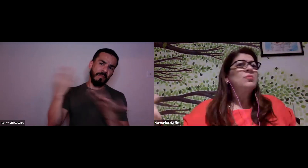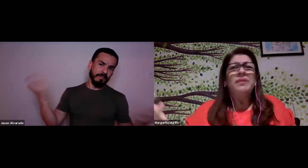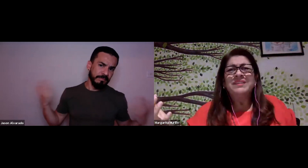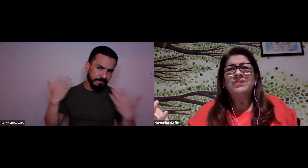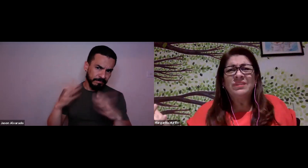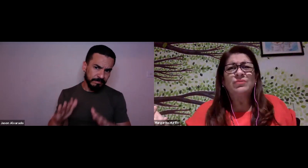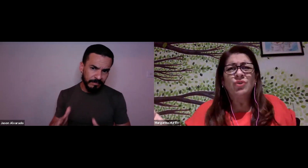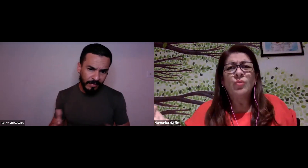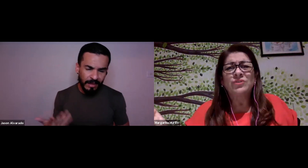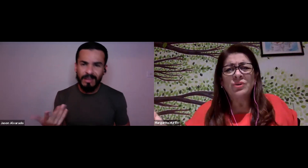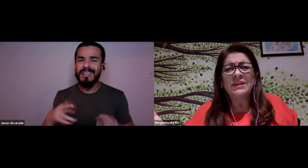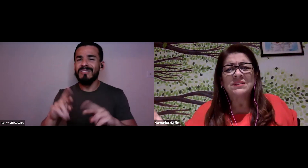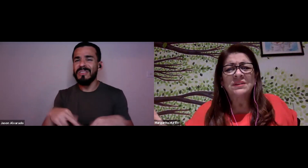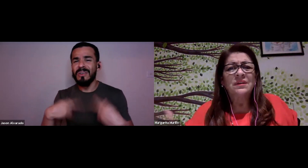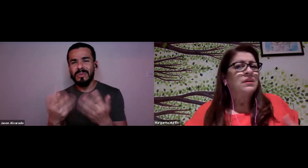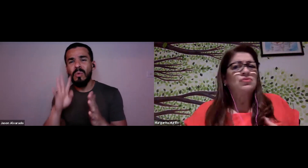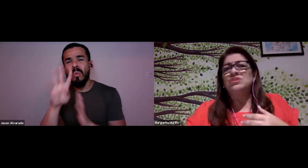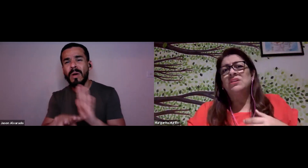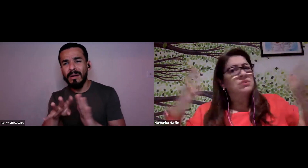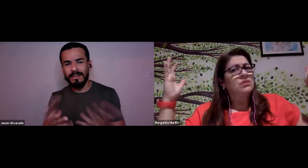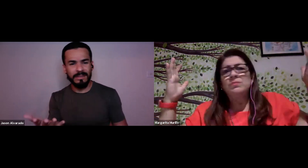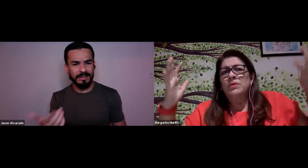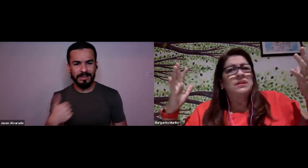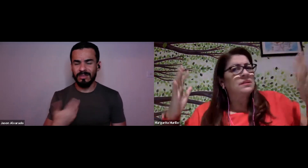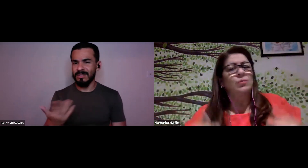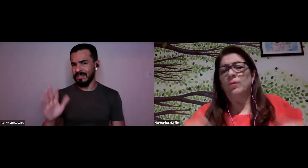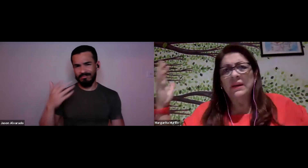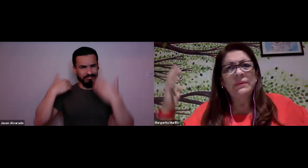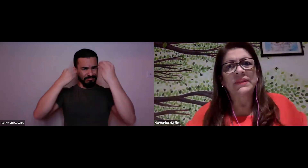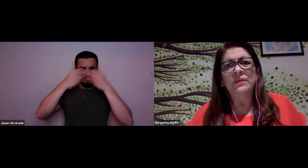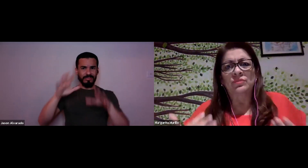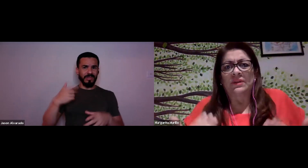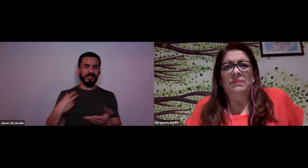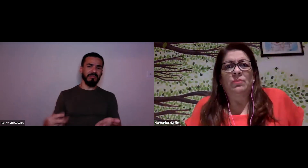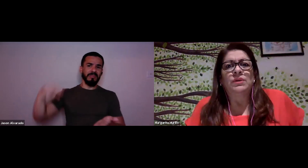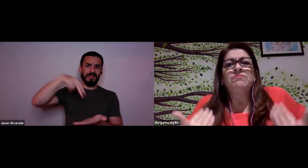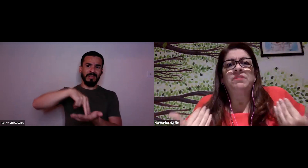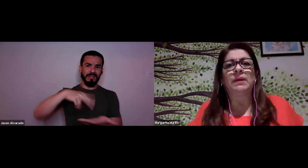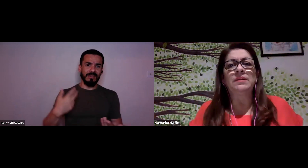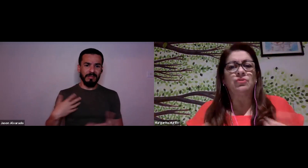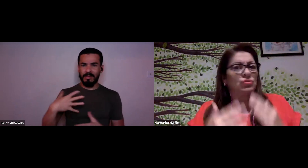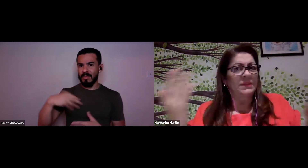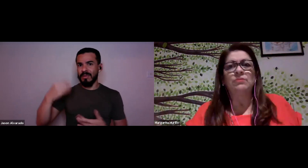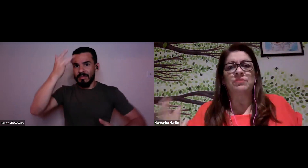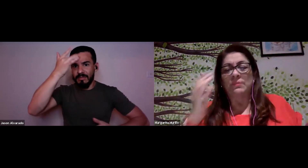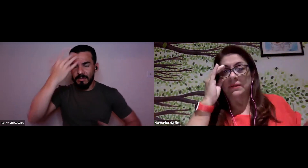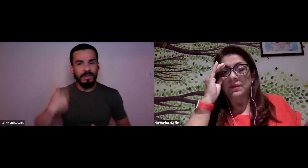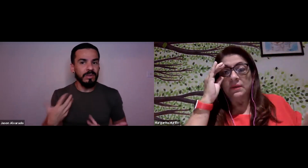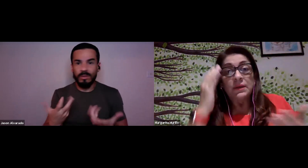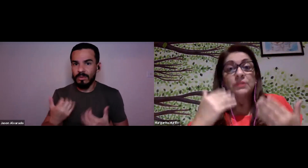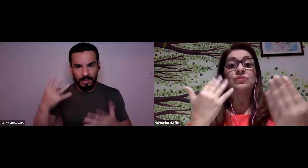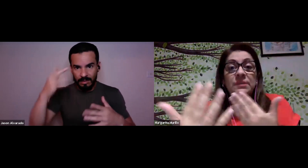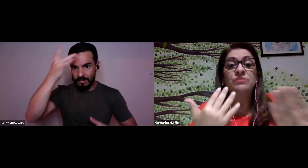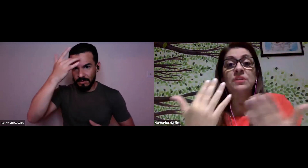Cómo van a tener una reunión cuatro horas yo ya no ya no importa le digo me voy a levantar O sea me voy a enfermar Yo no me quiero enfermar